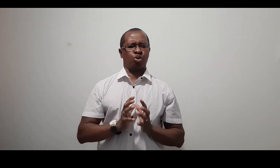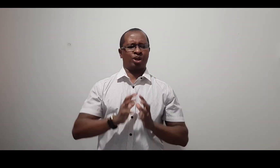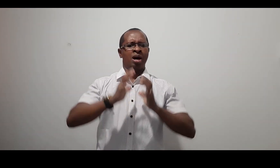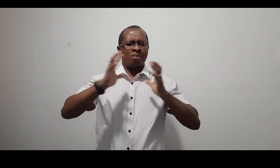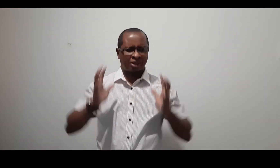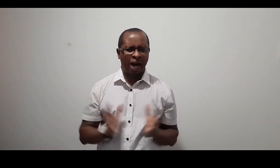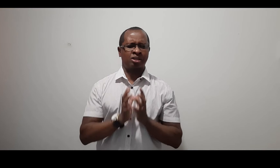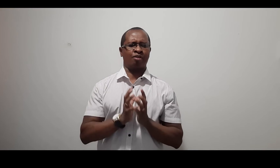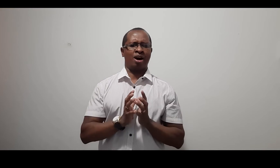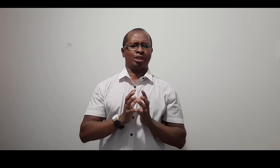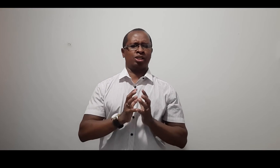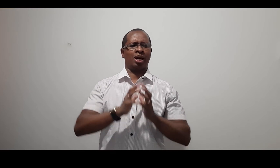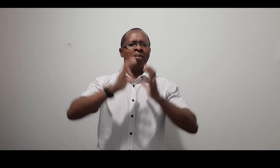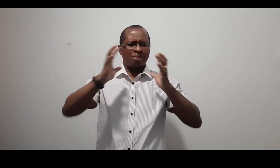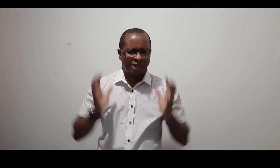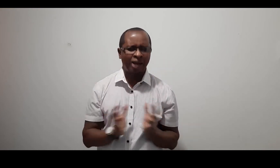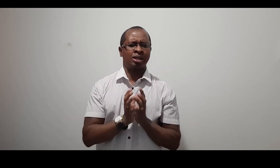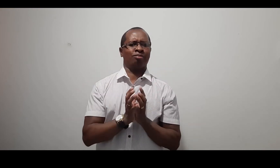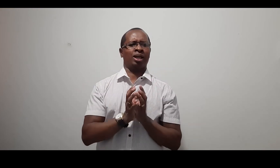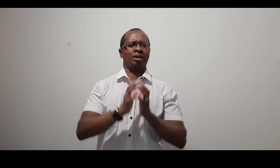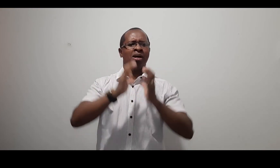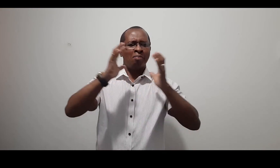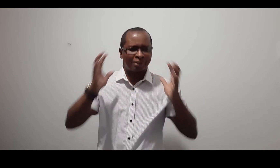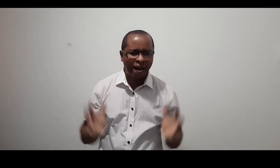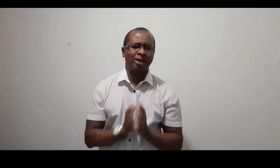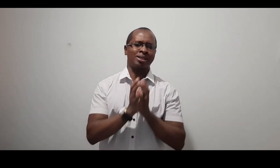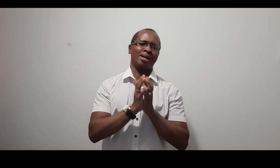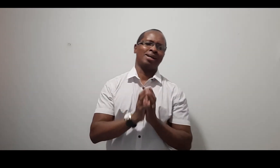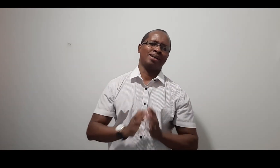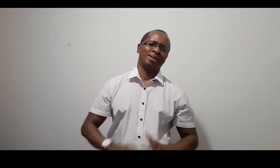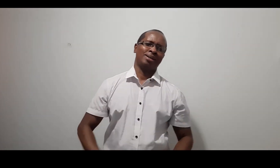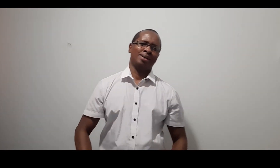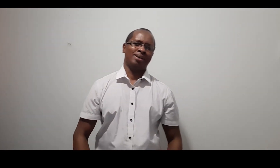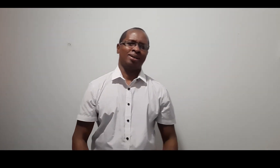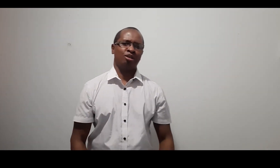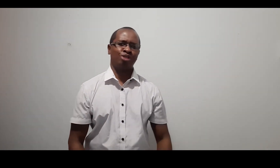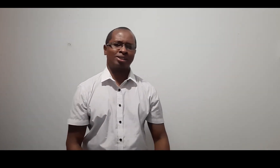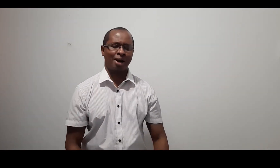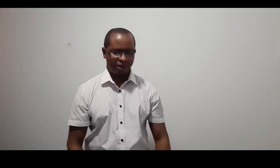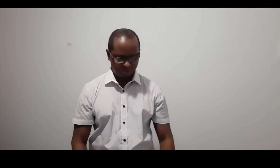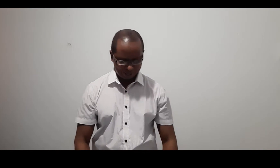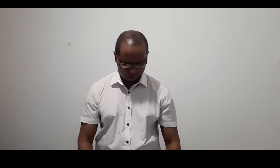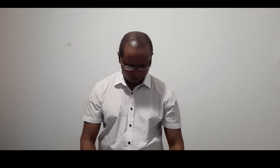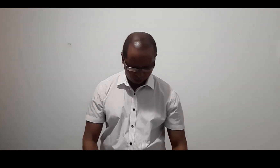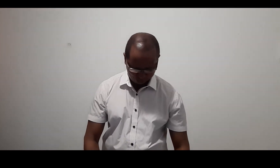fahadiovana mirakitra ny fahamasinana mirakitra ny teniny mirakitra ny fahatsaran'andriamanitra sitrisitrapony